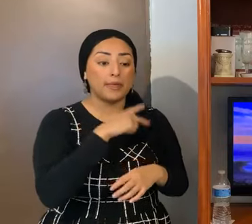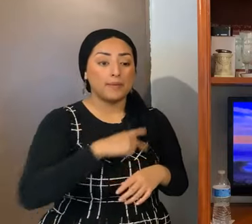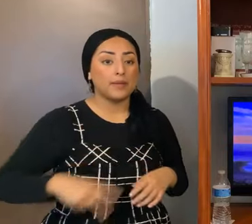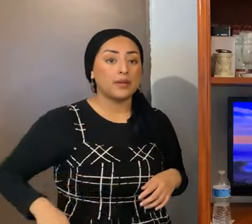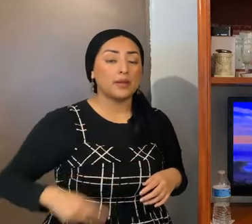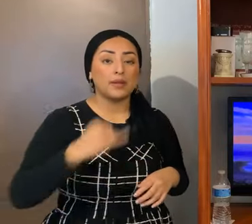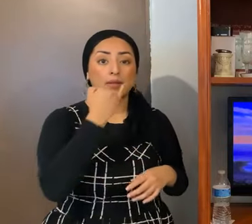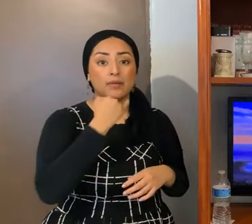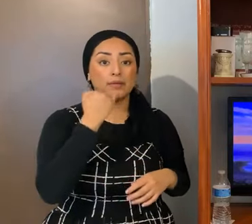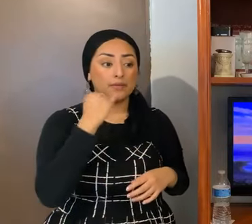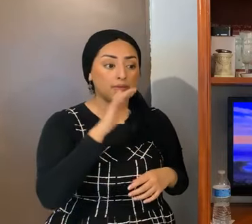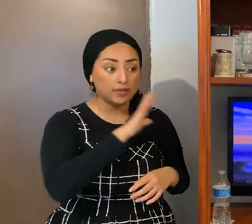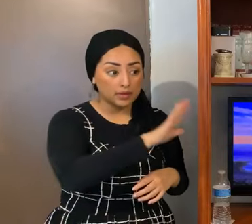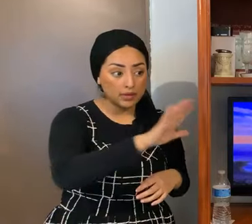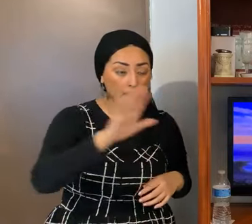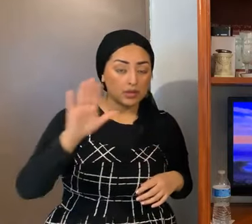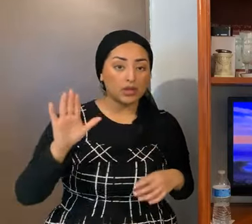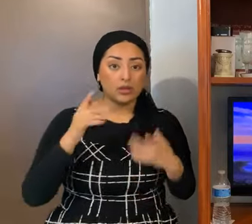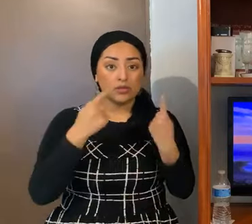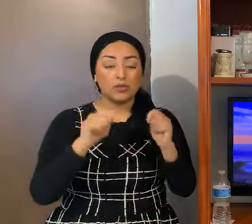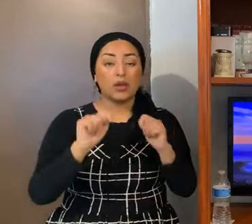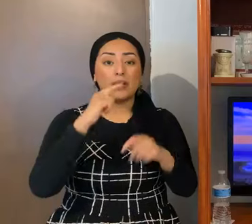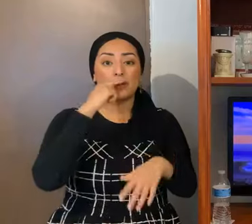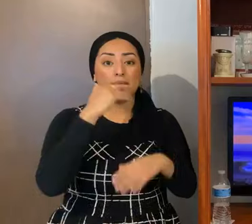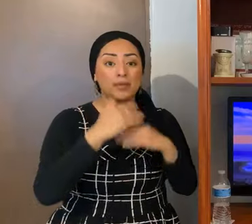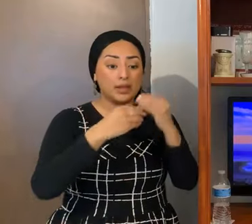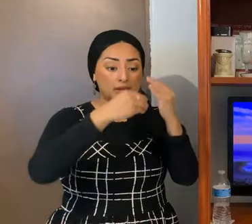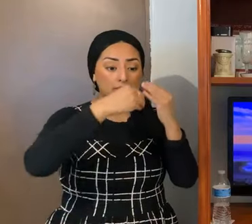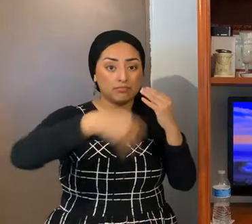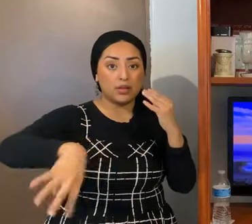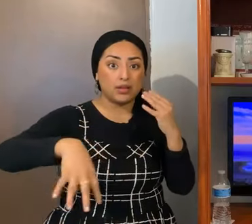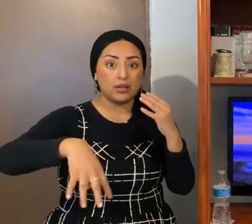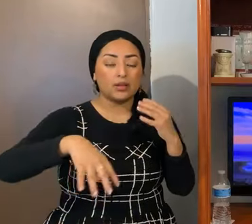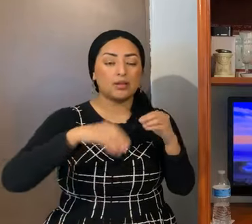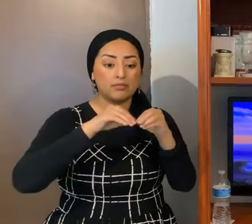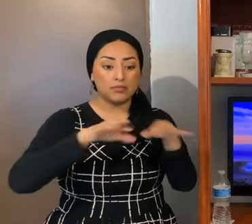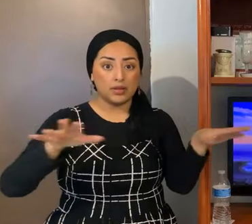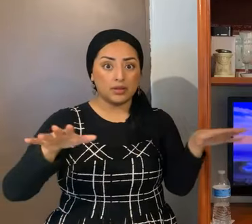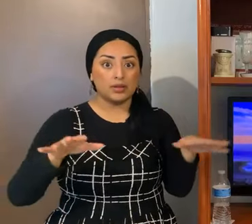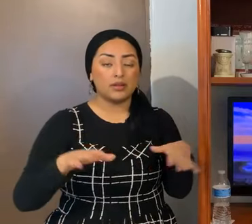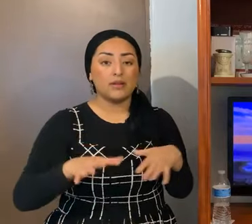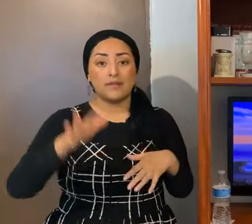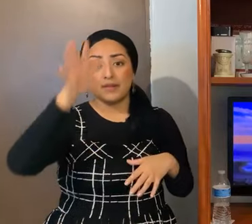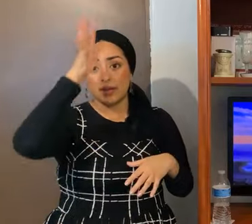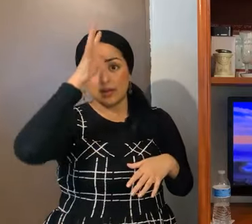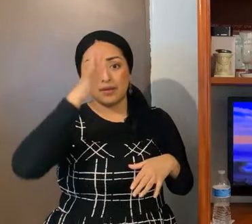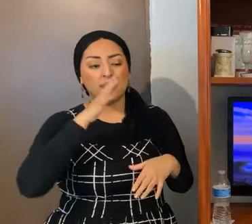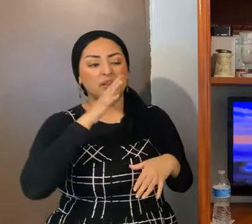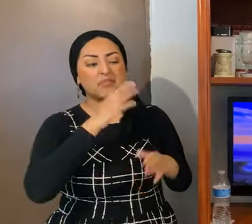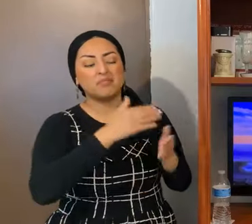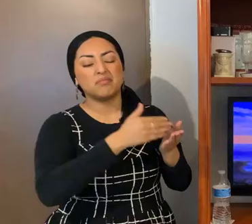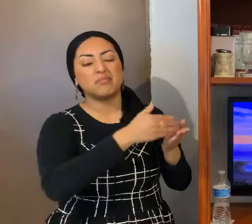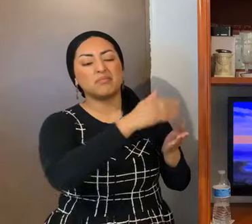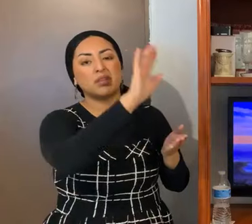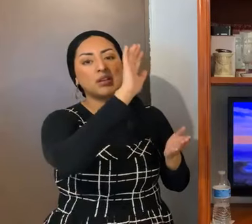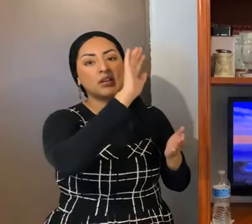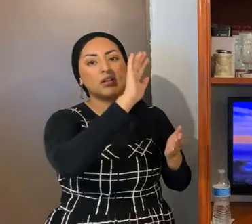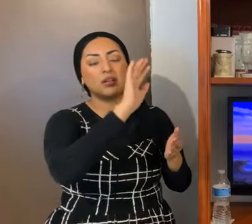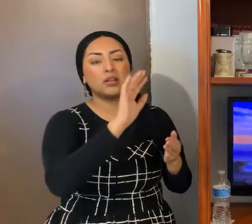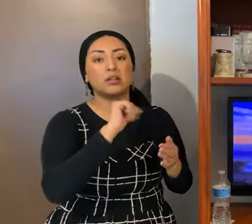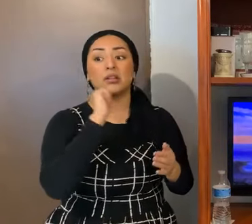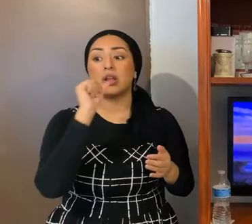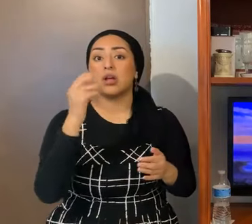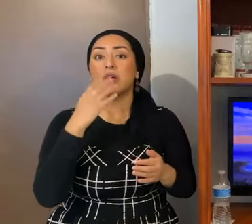uno según su poder, se esfuerzan en derramar sangre, y al padre y a la madre despreciaron en ti, al extranjero trataron con violencia en medio de